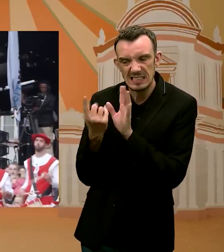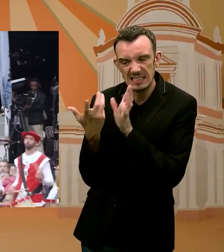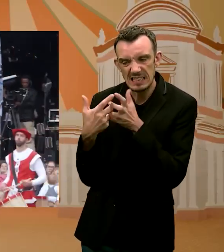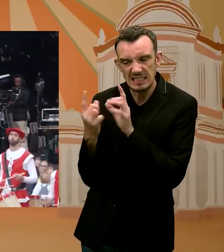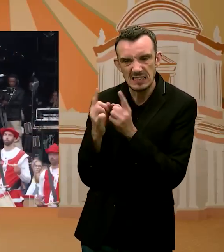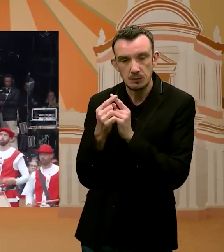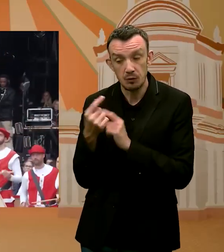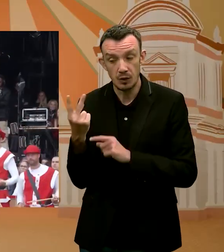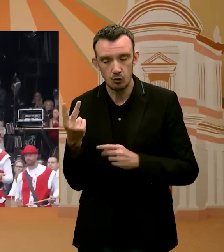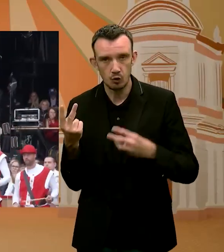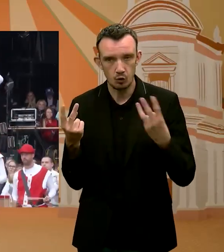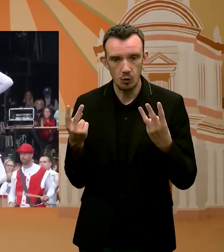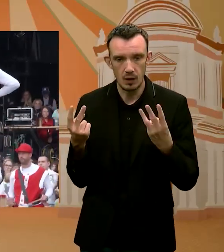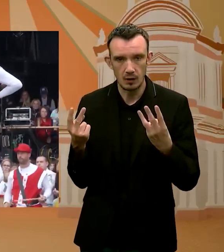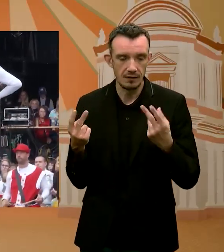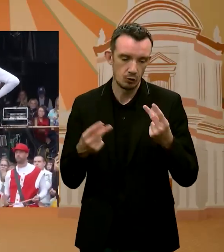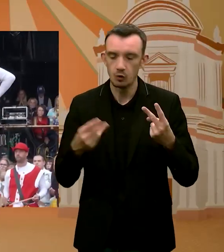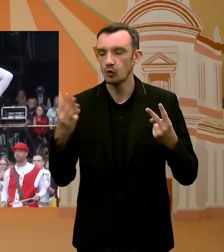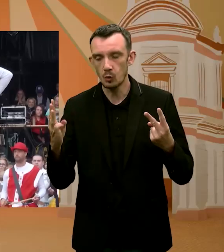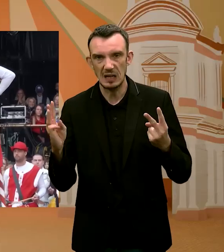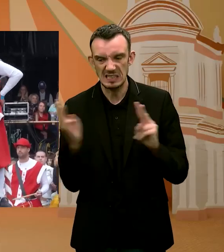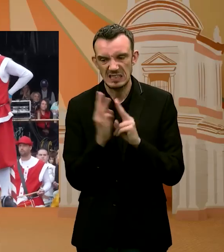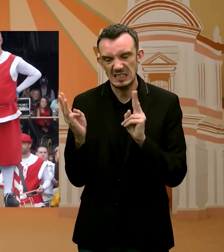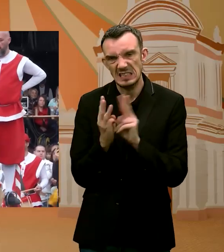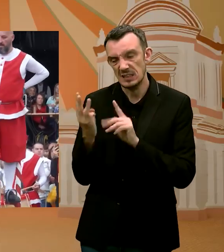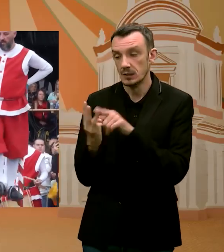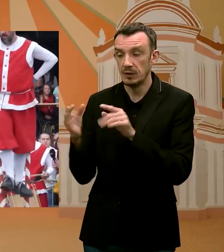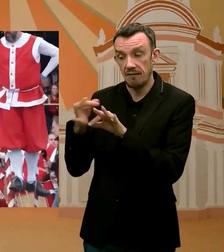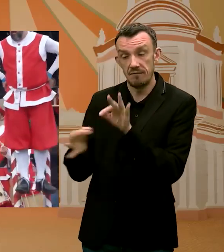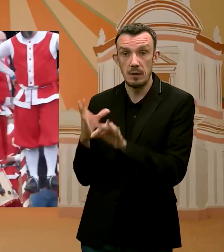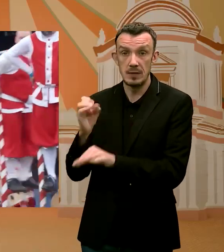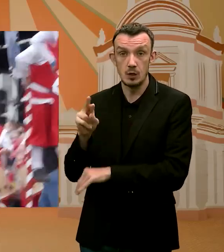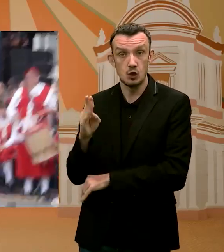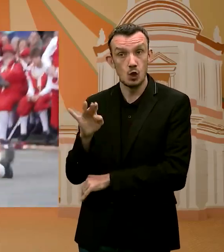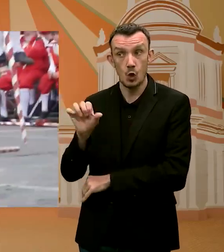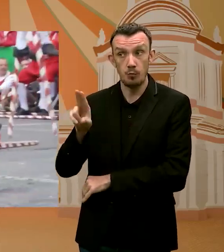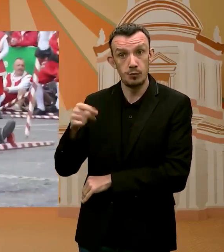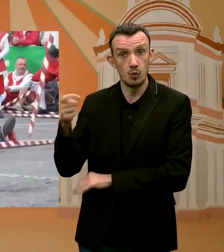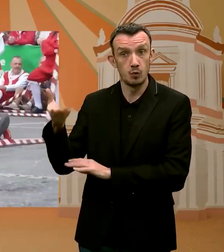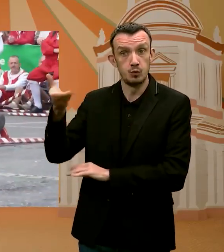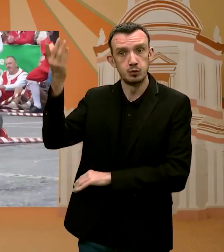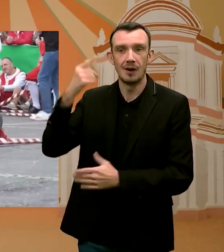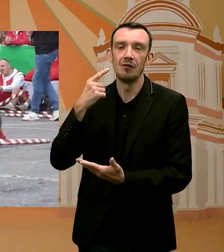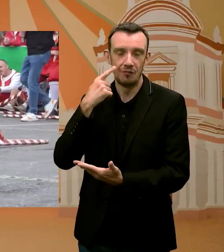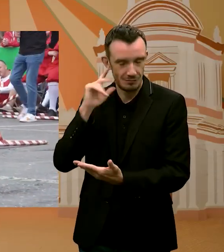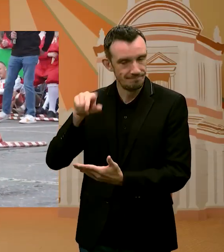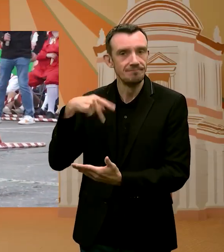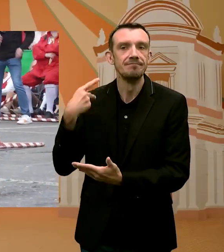3. Et les 3 en face, c'est pas n'importe qui. Voilà, chute de